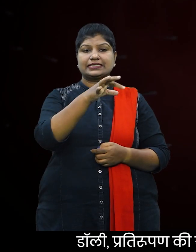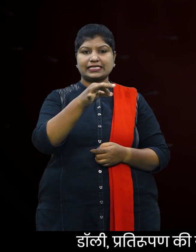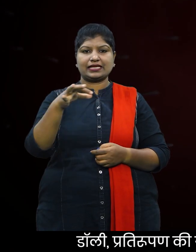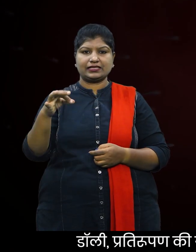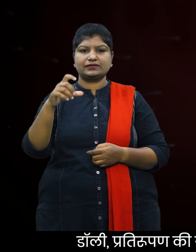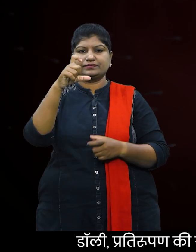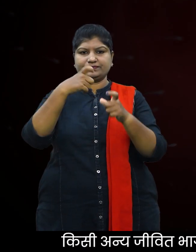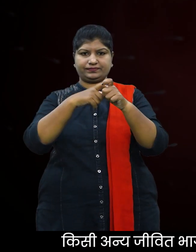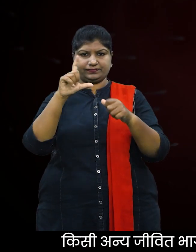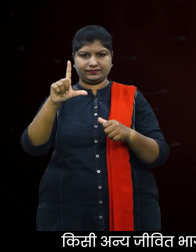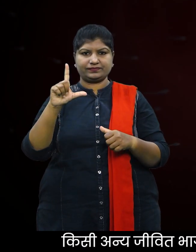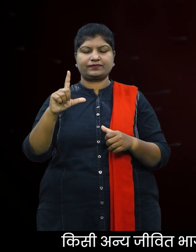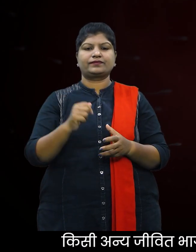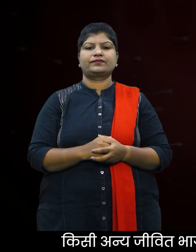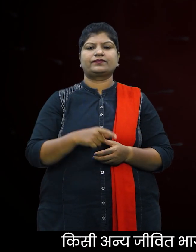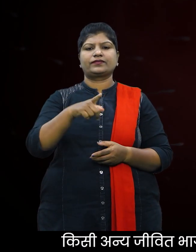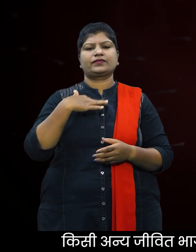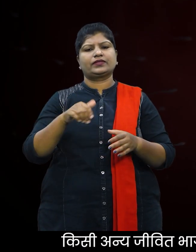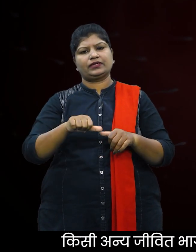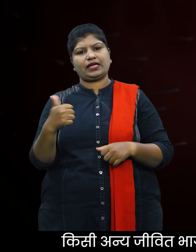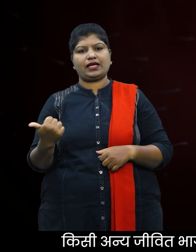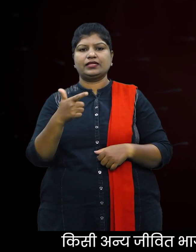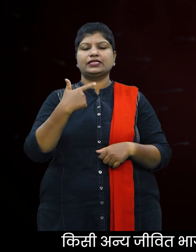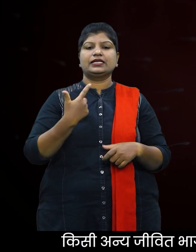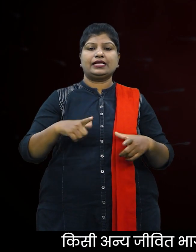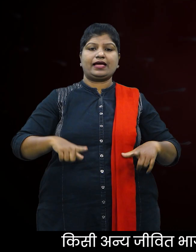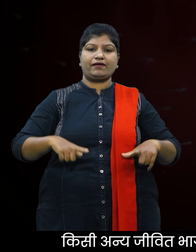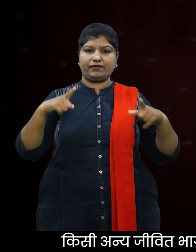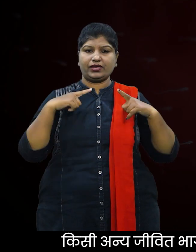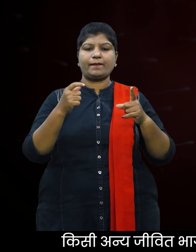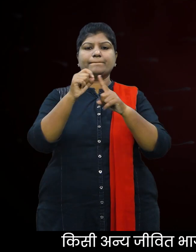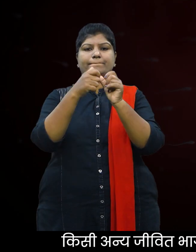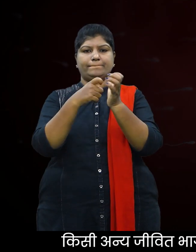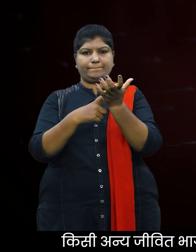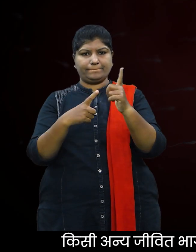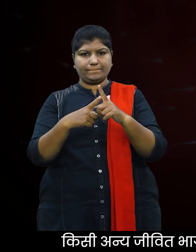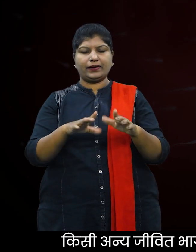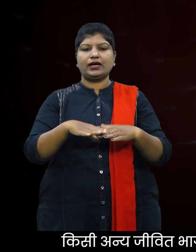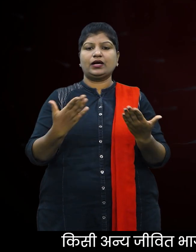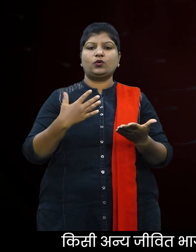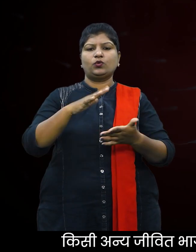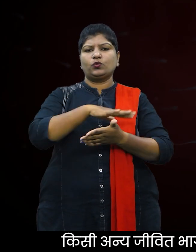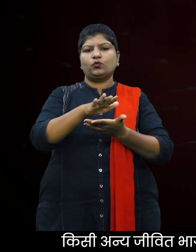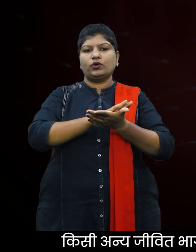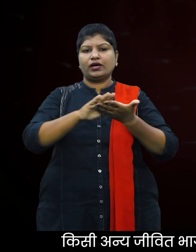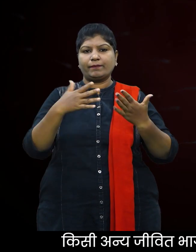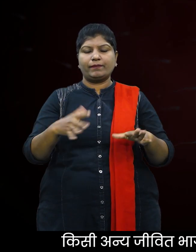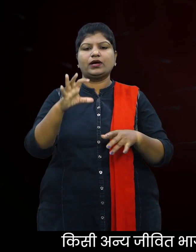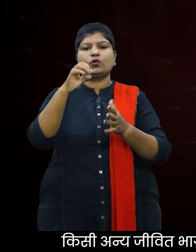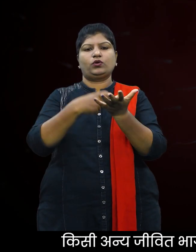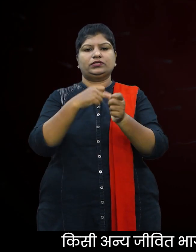कोशिका किसी अन्य जीवित भाग या एक पूर्ण जीव का सटीक प्रति उत्पादन है।